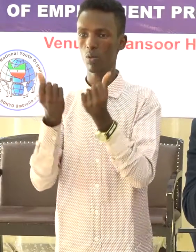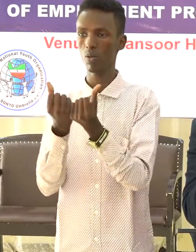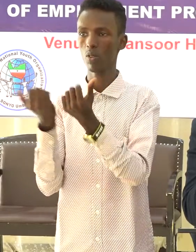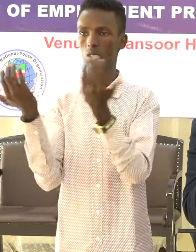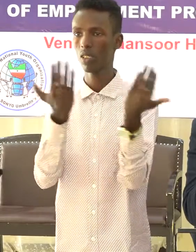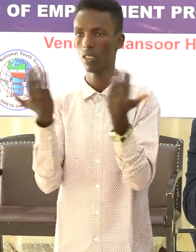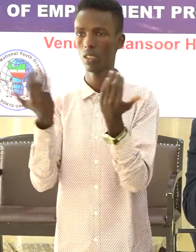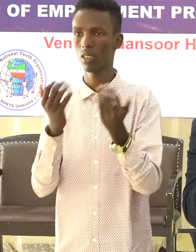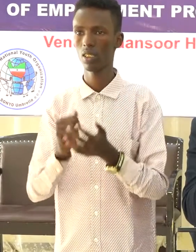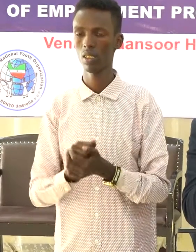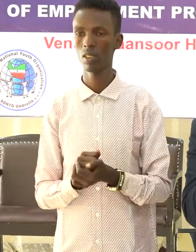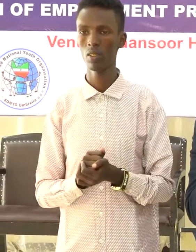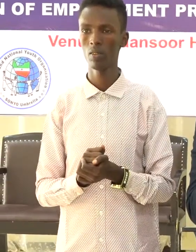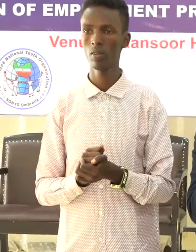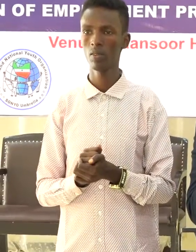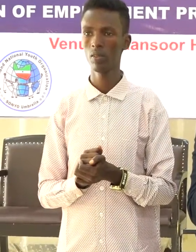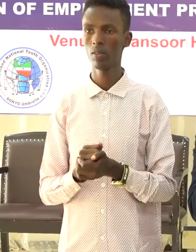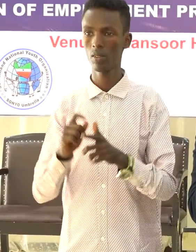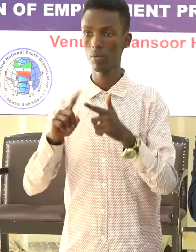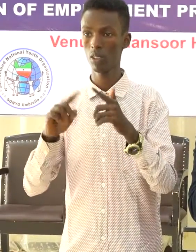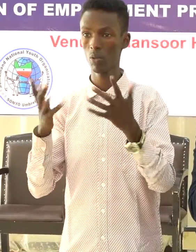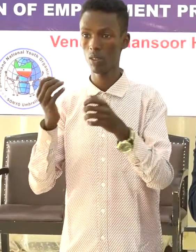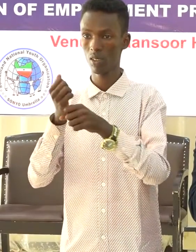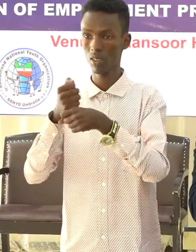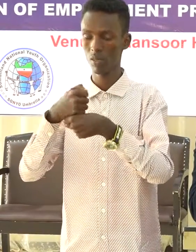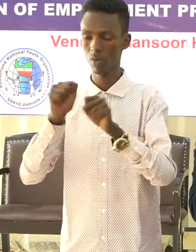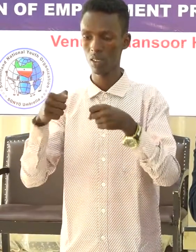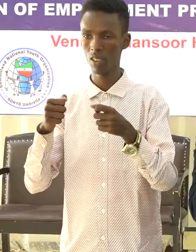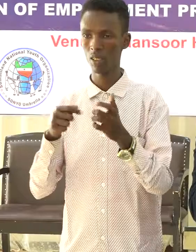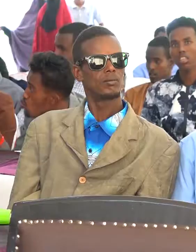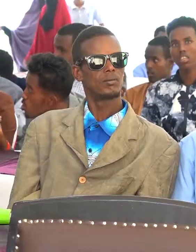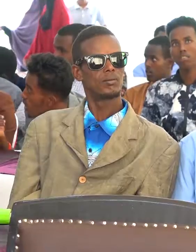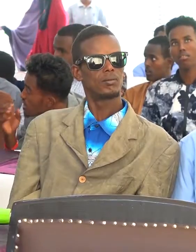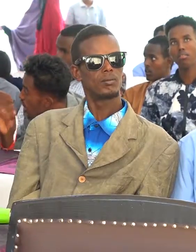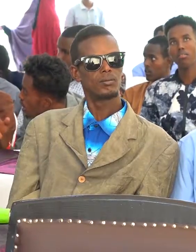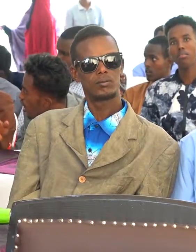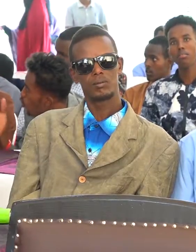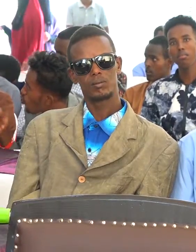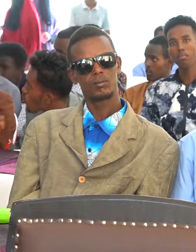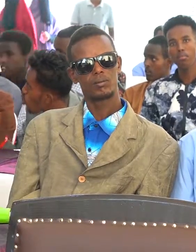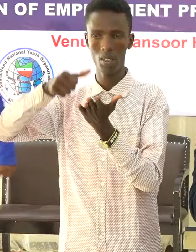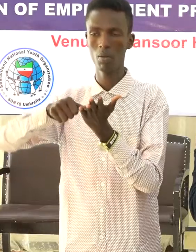oo curin la yimaada markastana isku yimaada arrimaha